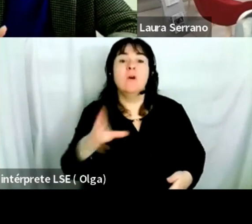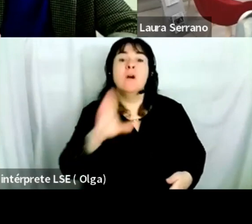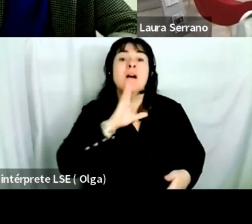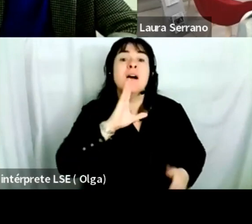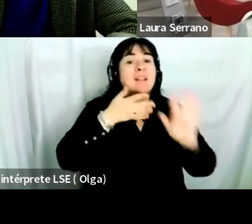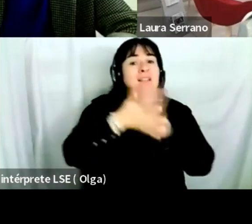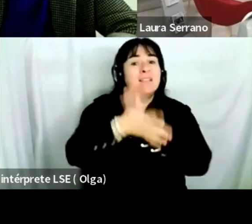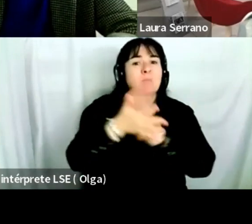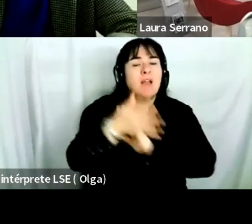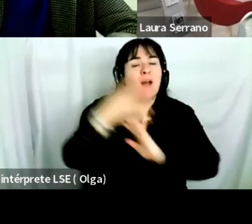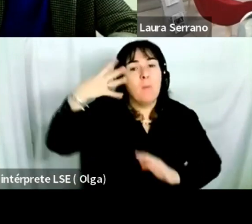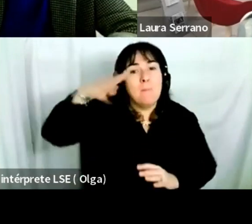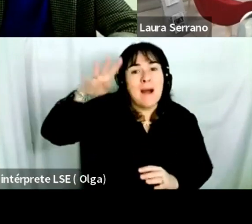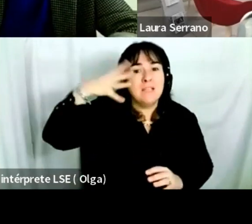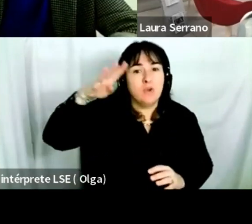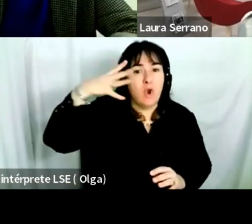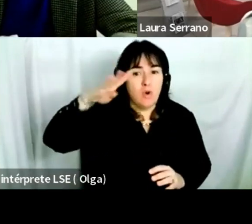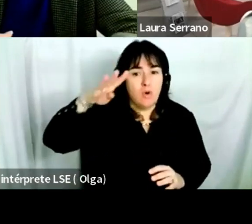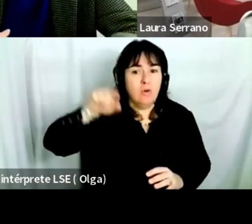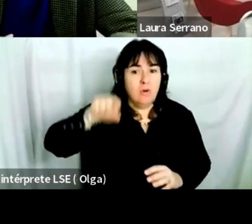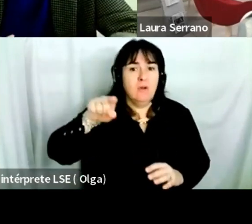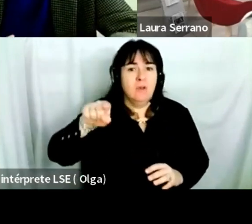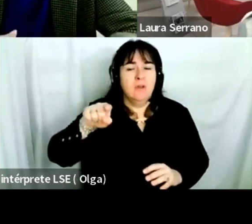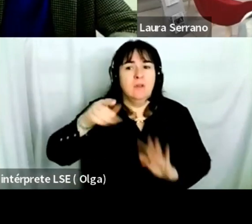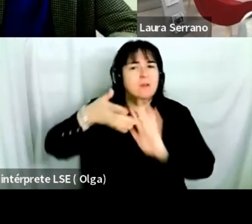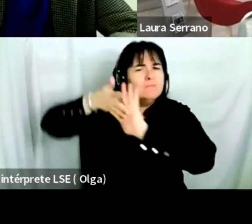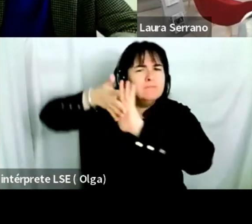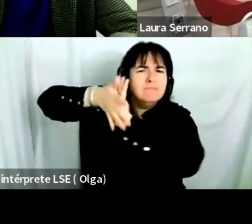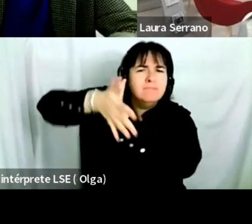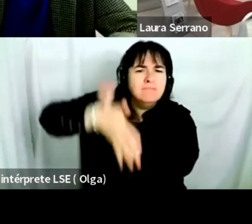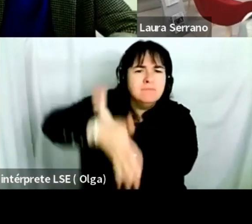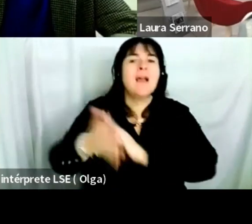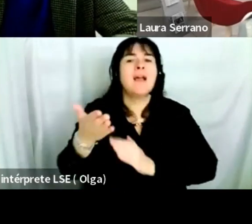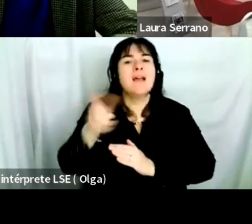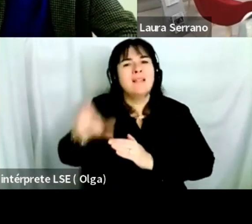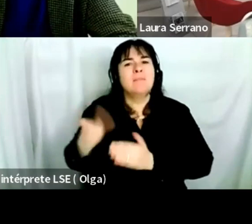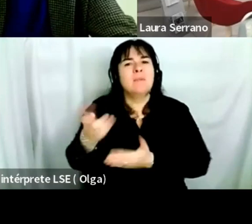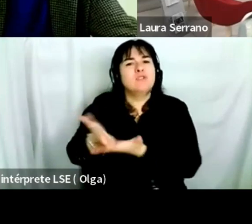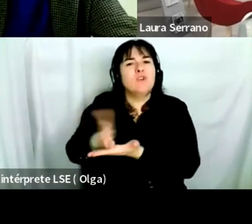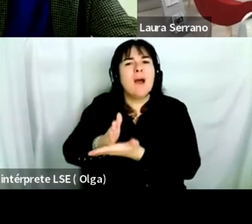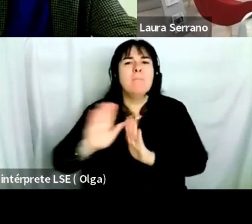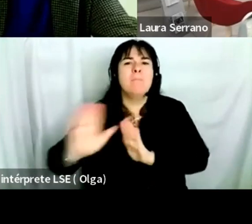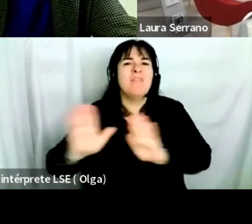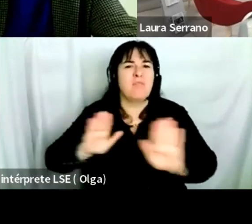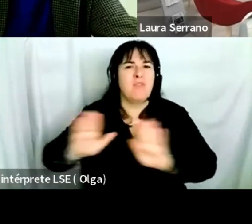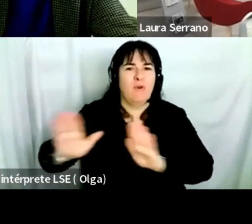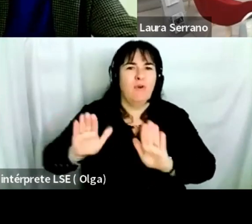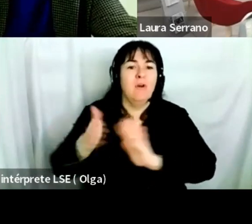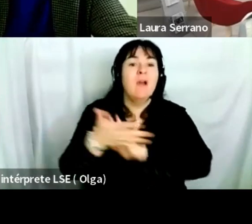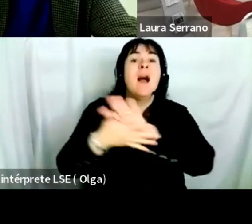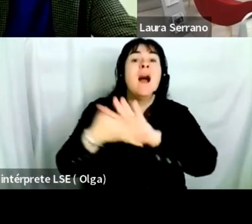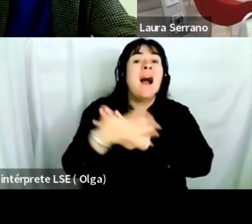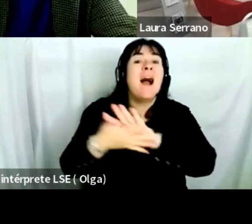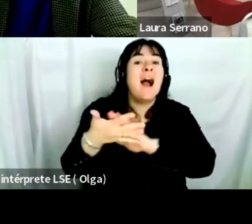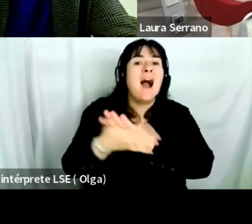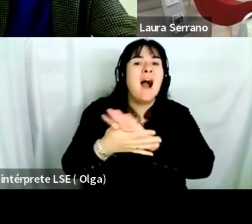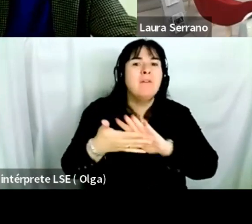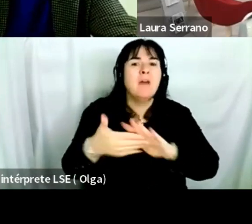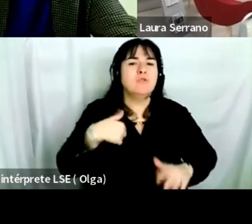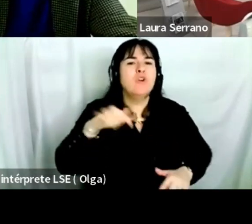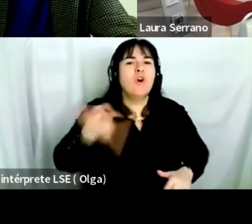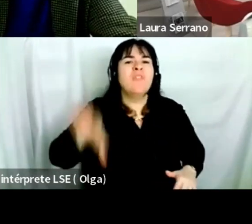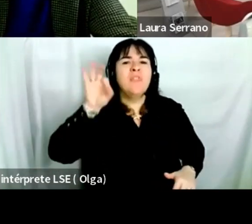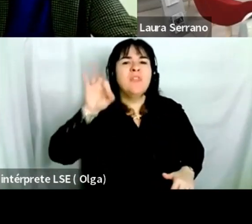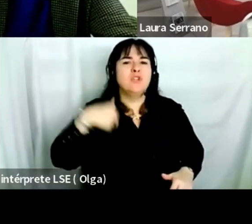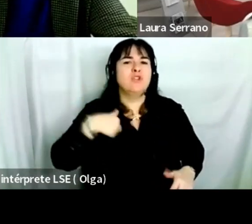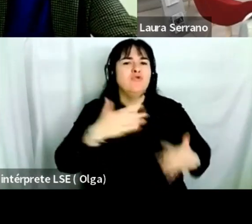Marisol, cuando ha hecho su estupenda exposición sobre mediación, hablamos de decisiones voluntarias,